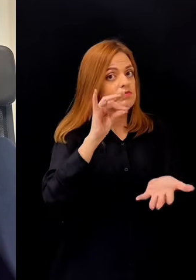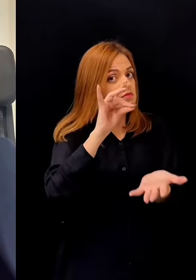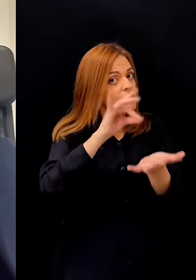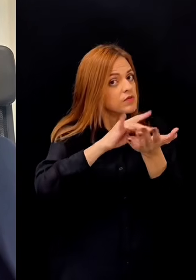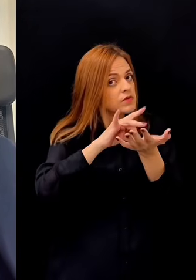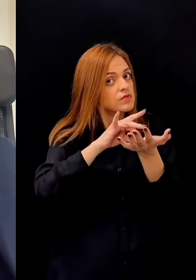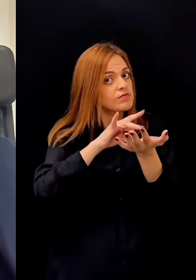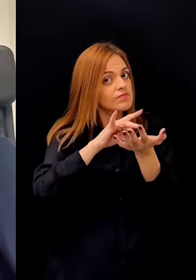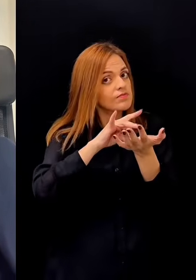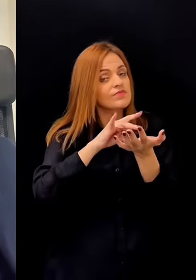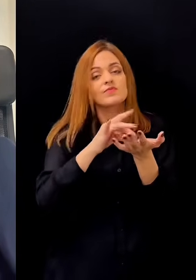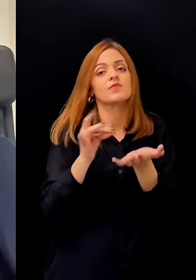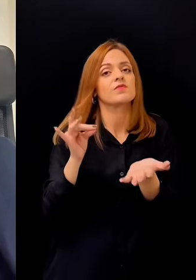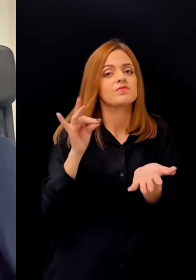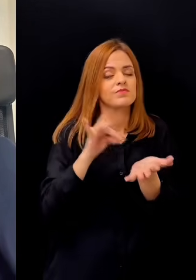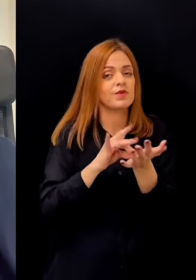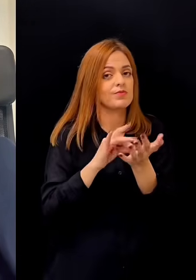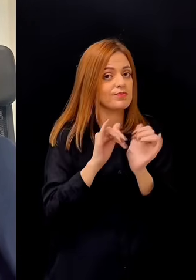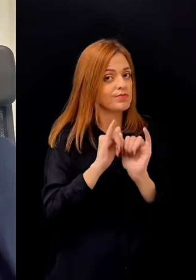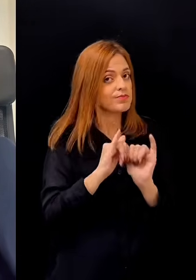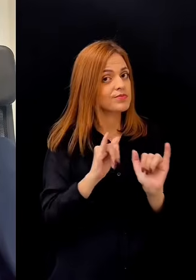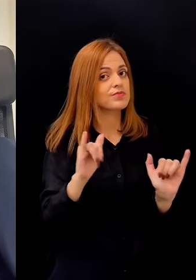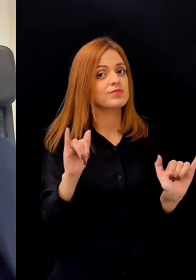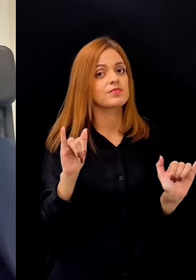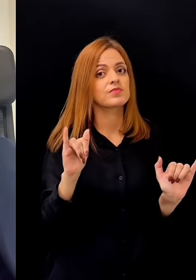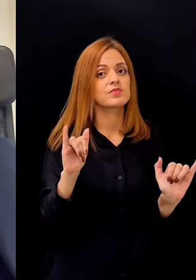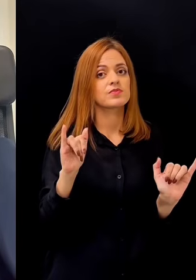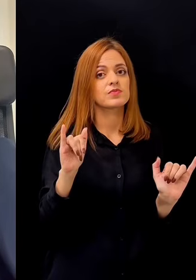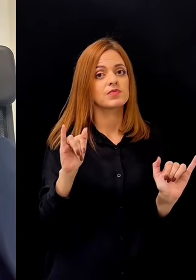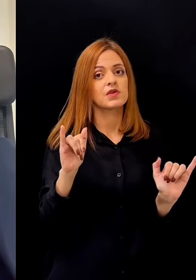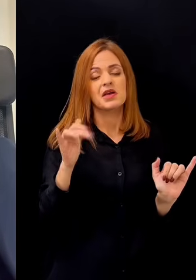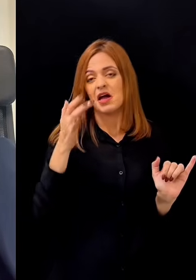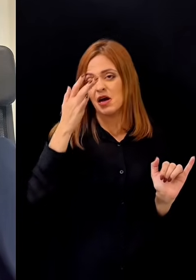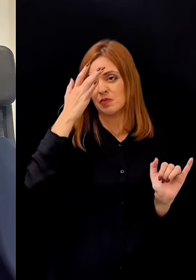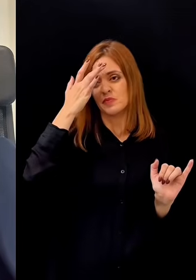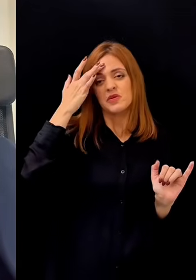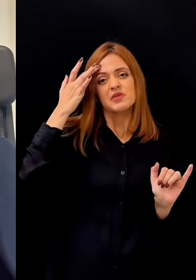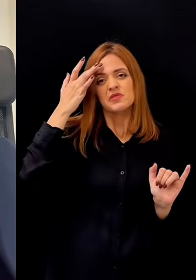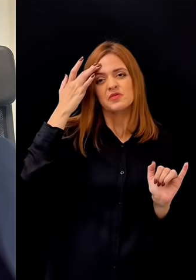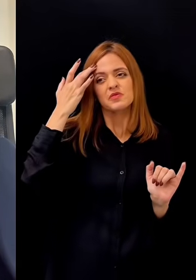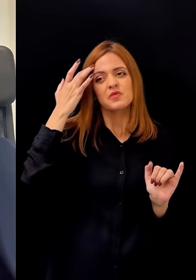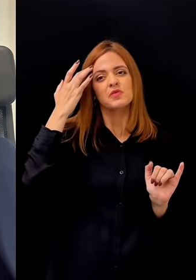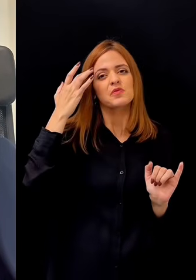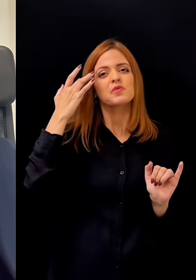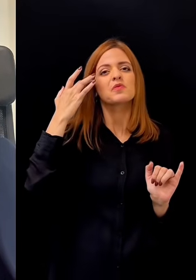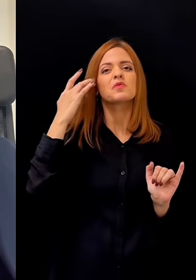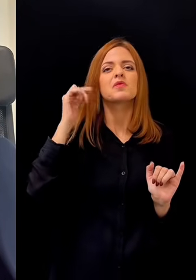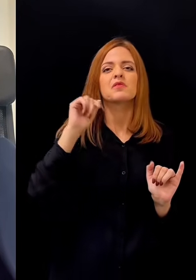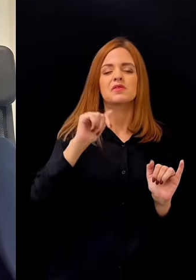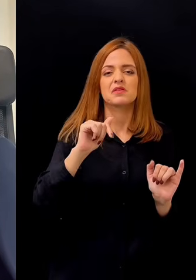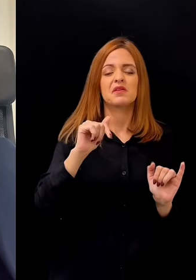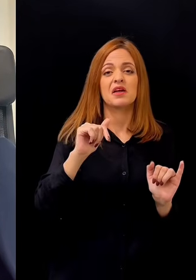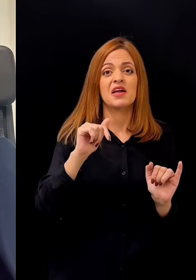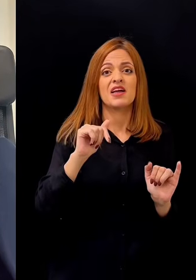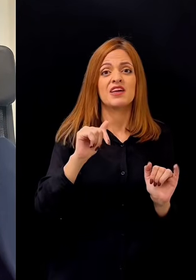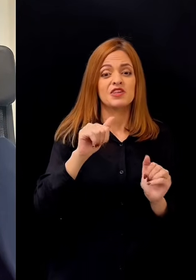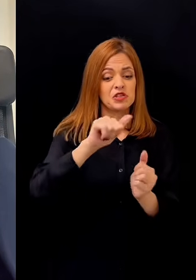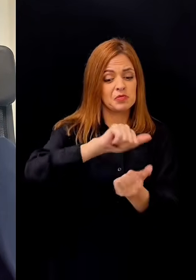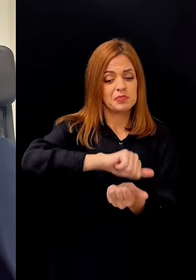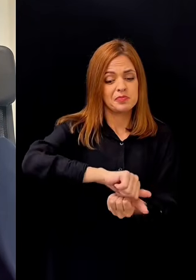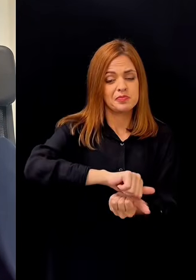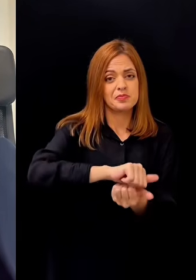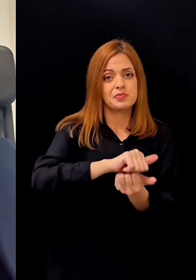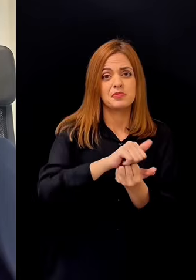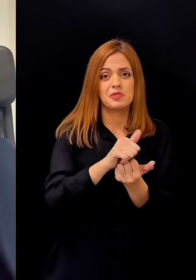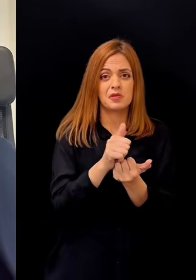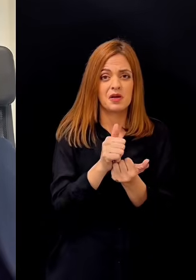te digo, que aquele que não nascer de novo